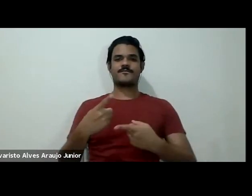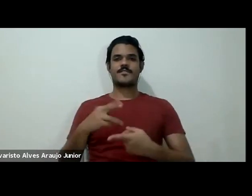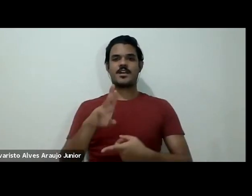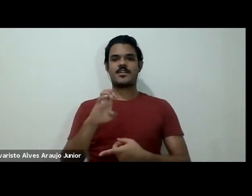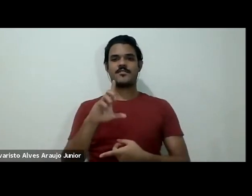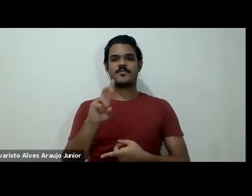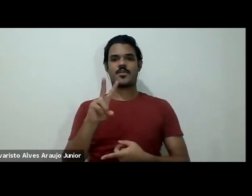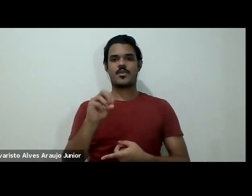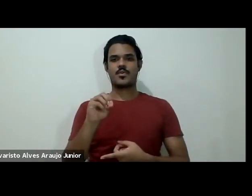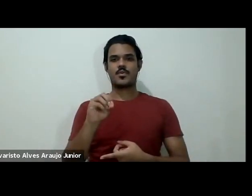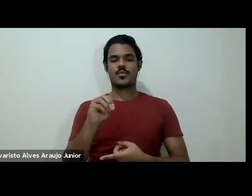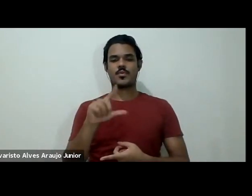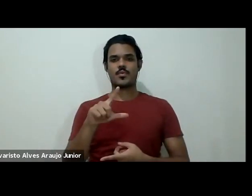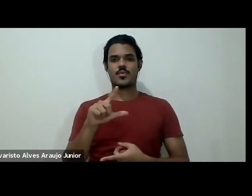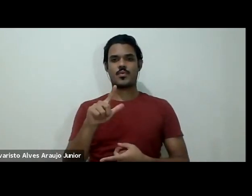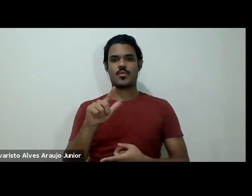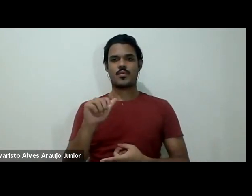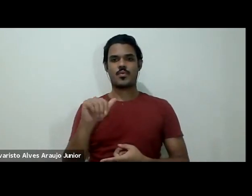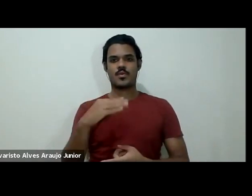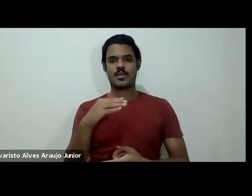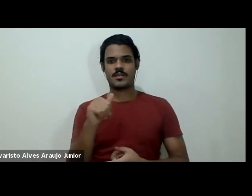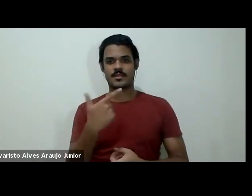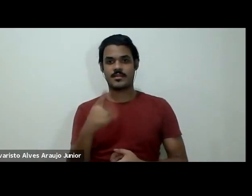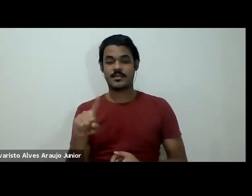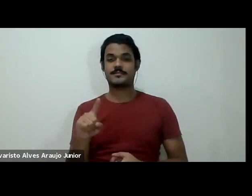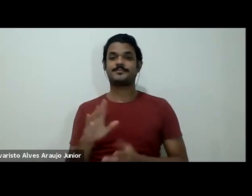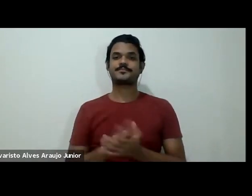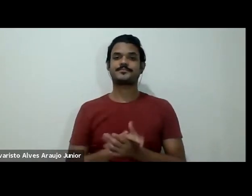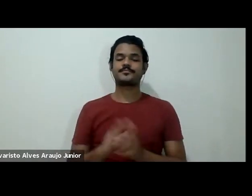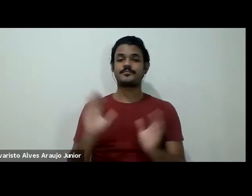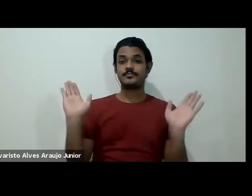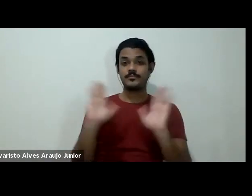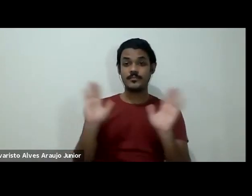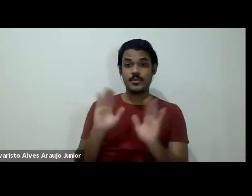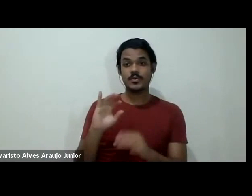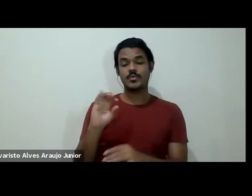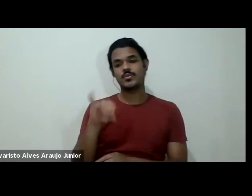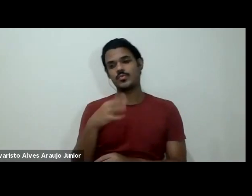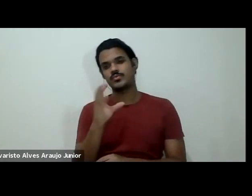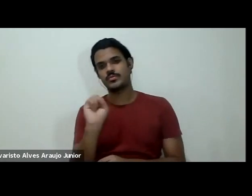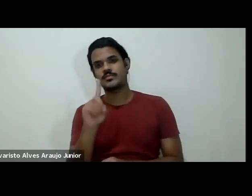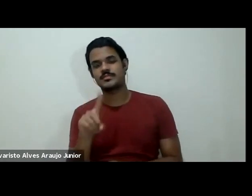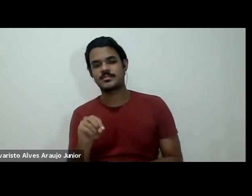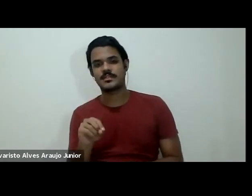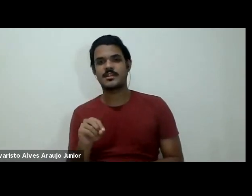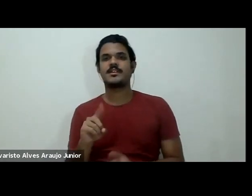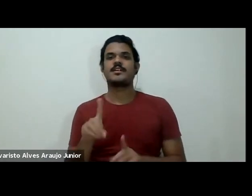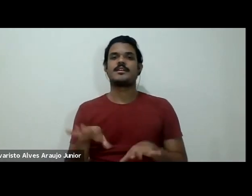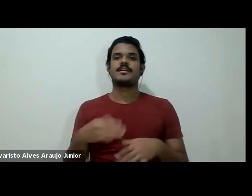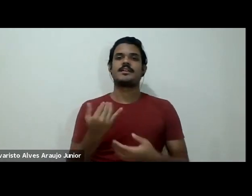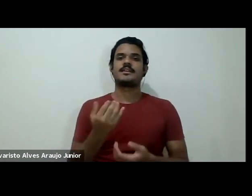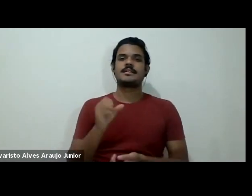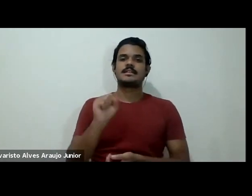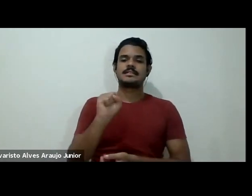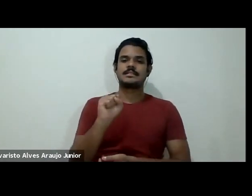Luana Brandão, oi, José, bom ver você aqui. Silvia Janaína de Oliveira,